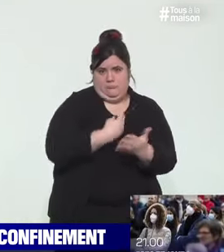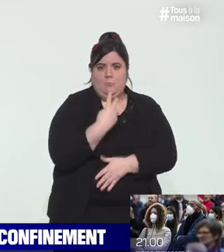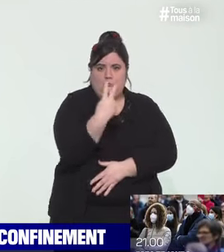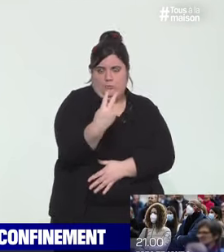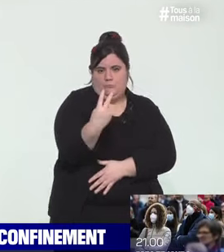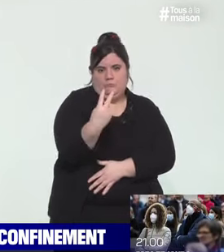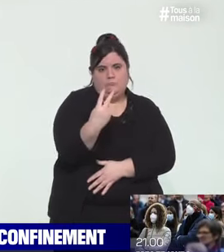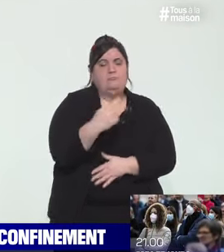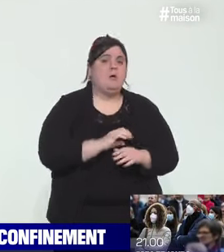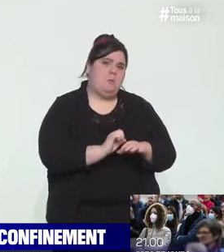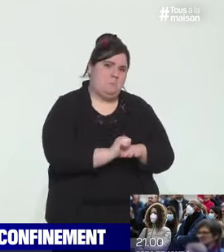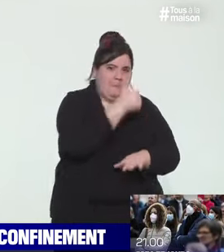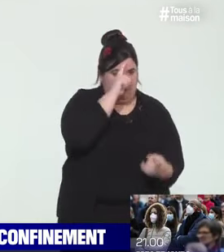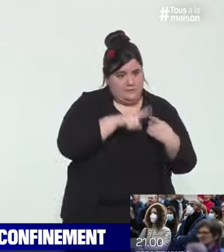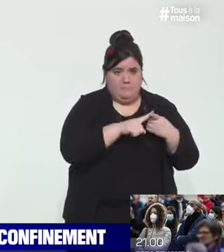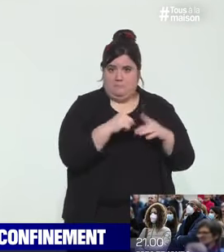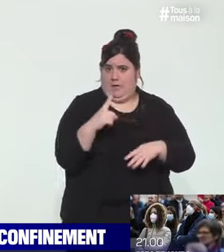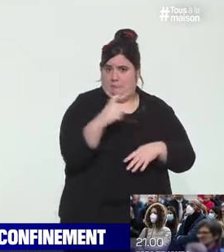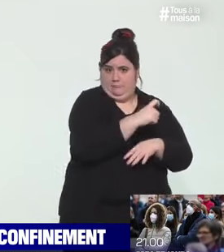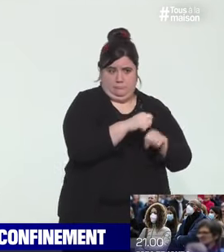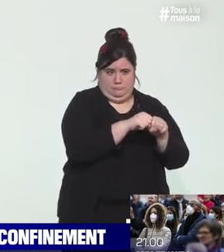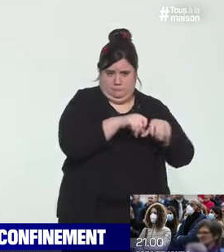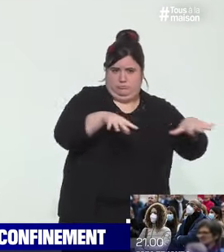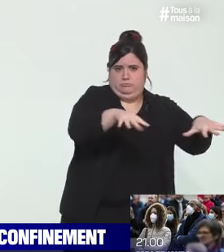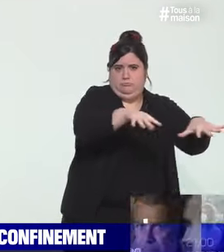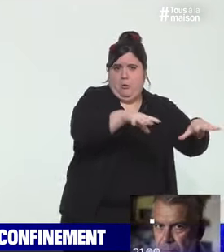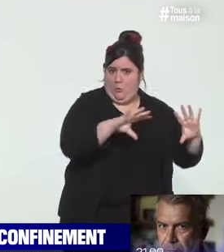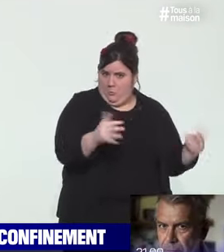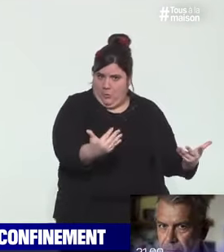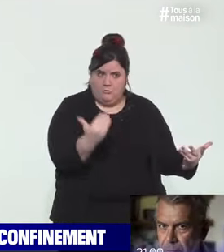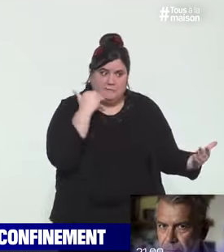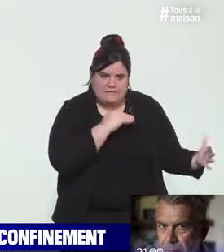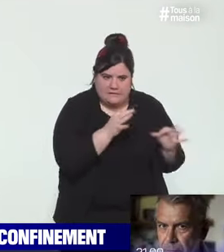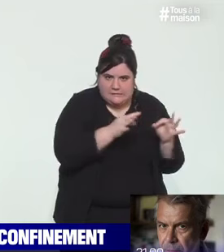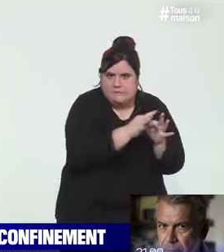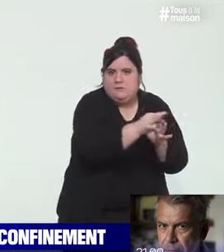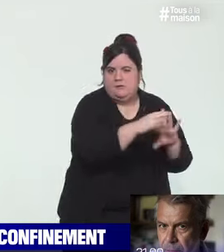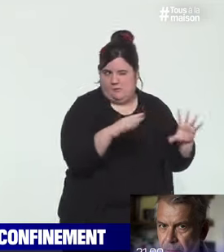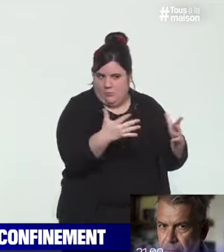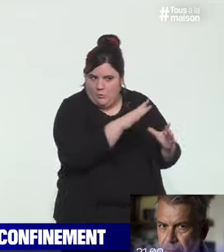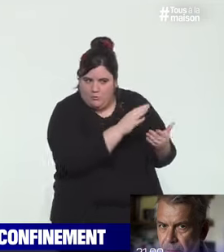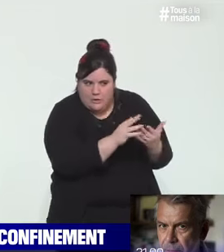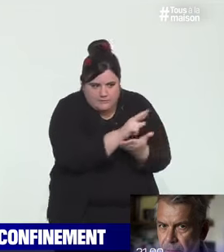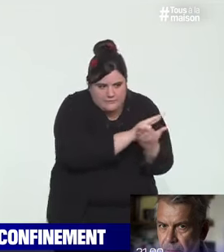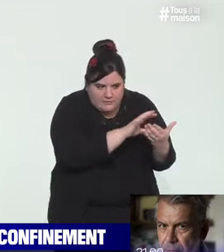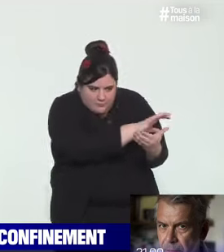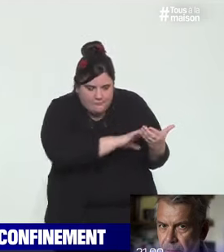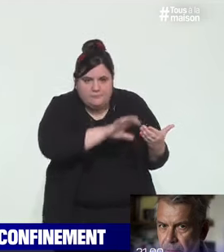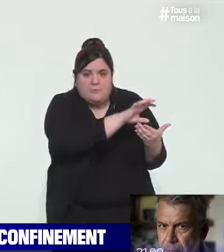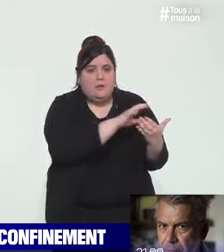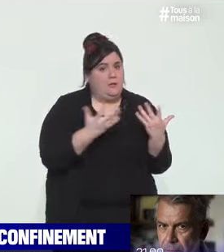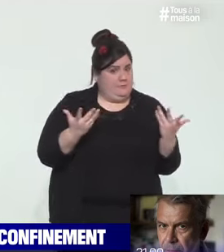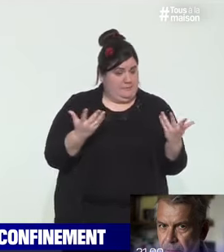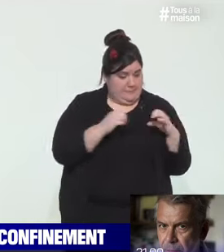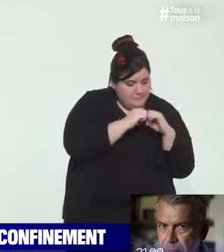de l'activité de l'épidémie, de la cinétique, de la dynamique de l'infection sur le territoire, c'est-à-dire le reflet du nombre